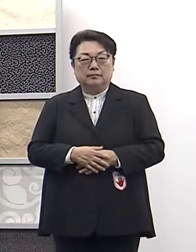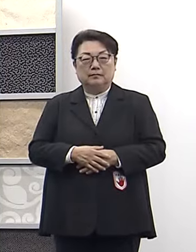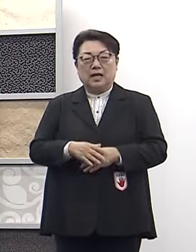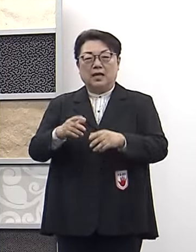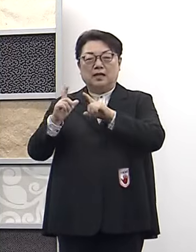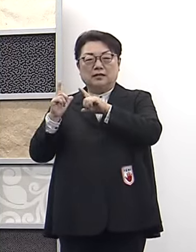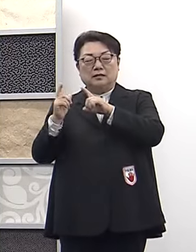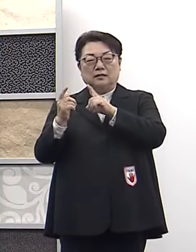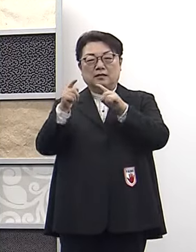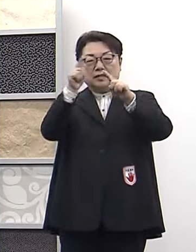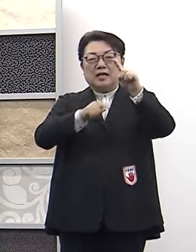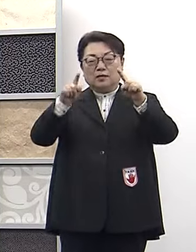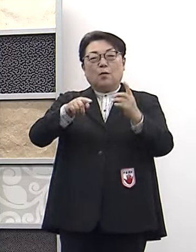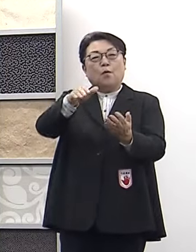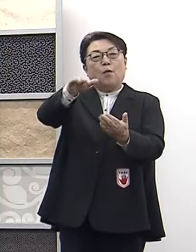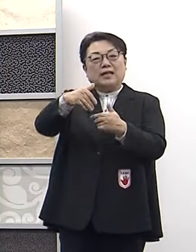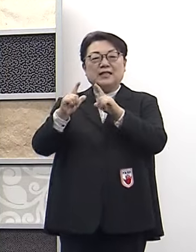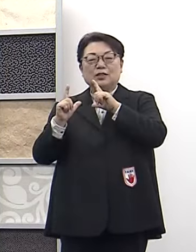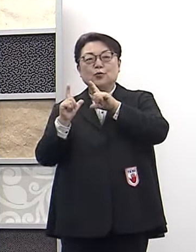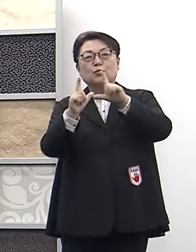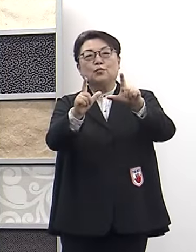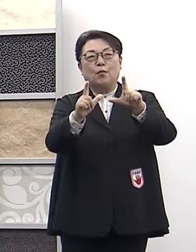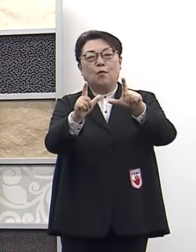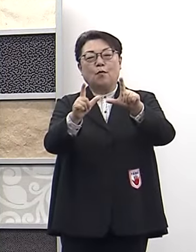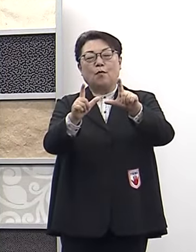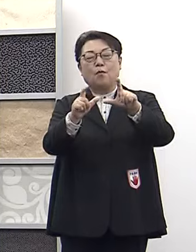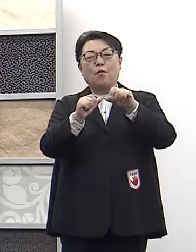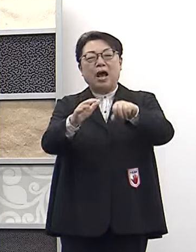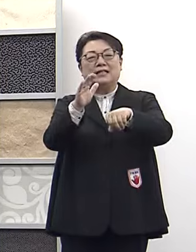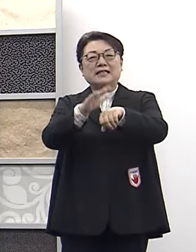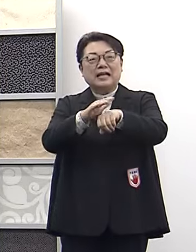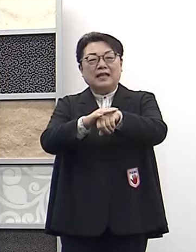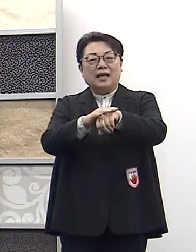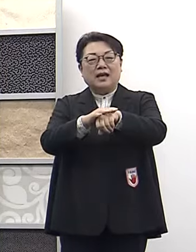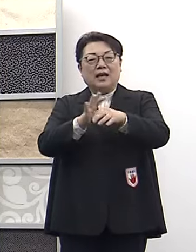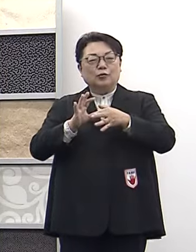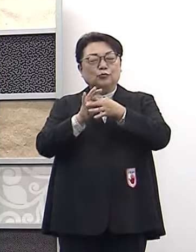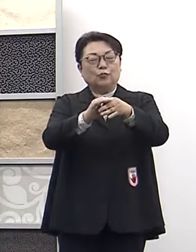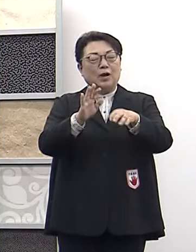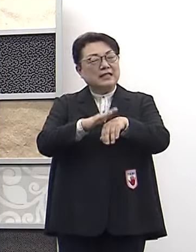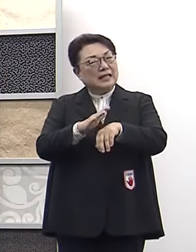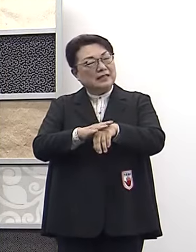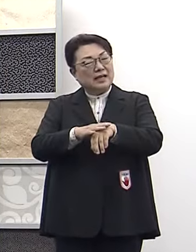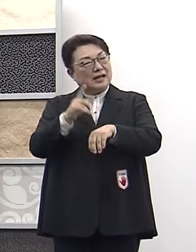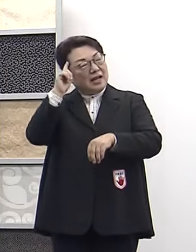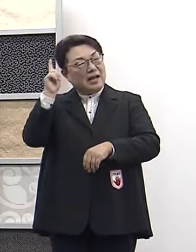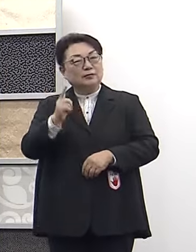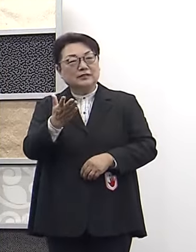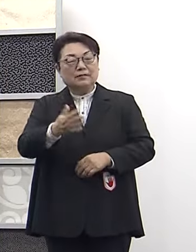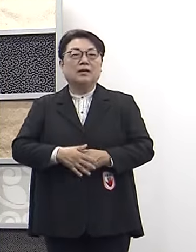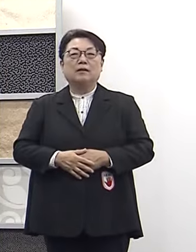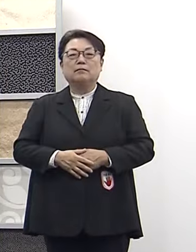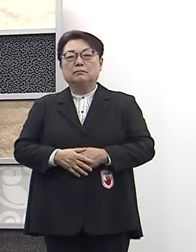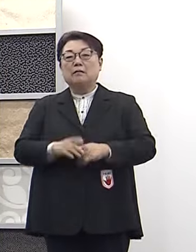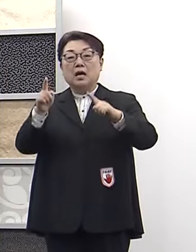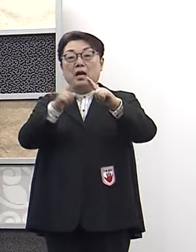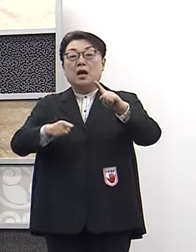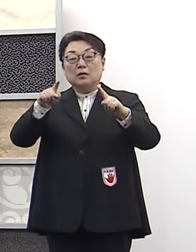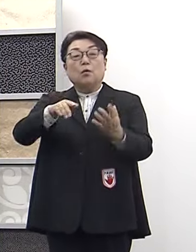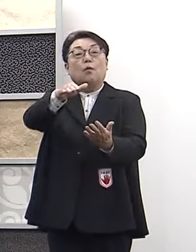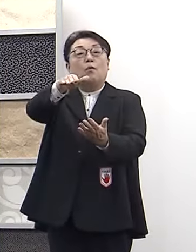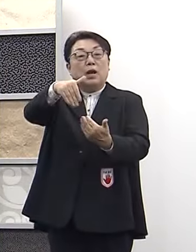が果たされるべき制度だと思いますけども、そのあたりの知事の考え方を教えていただけますでしょうか。 まあ、まさに公益通報制度、その、